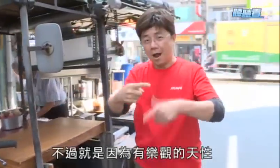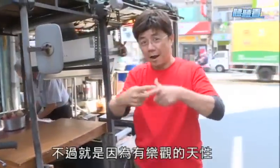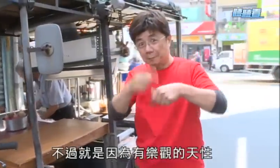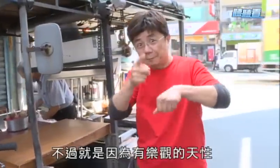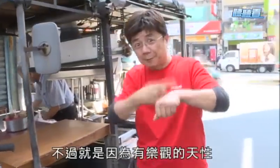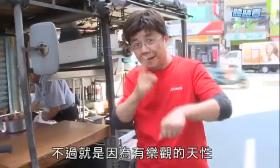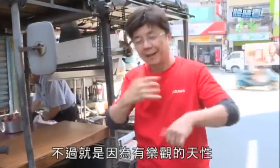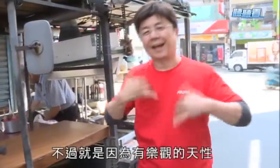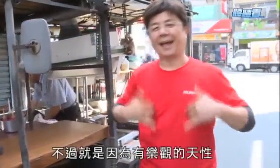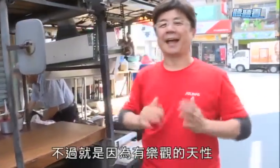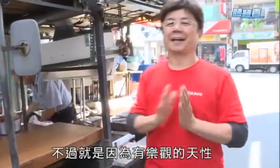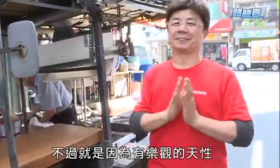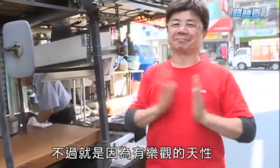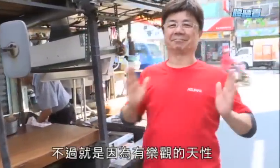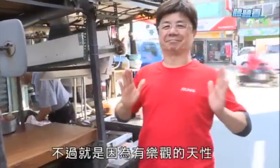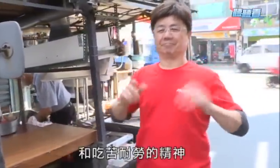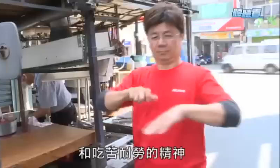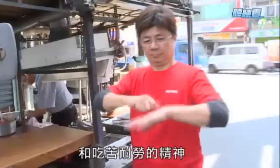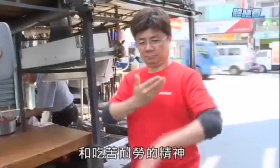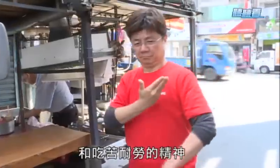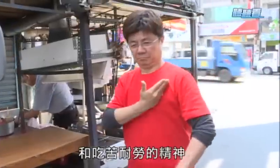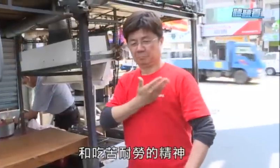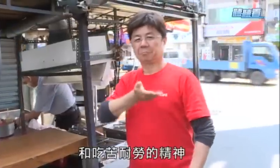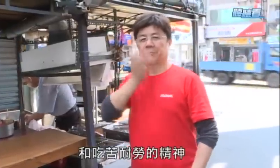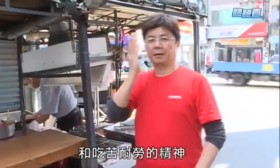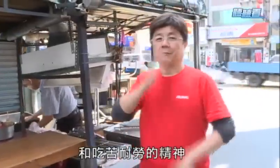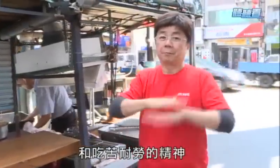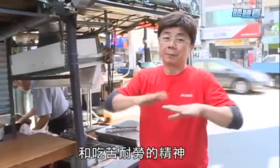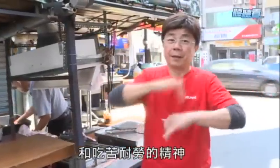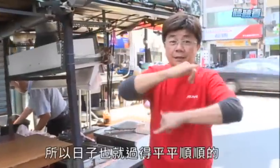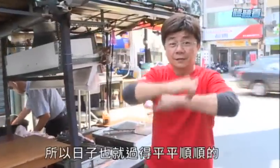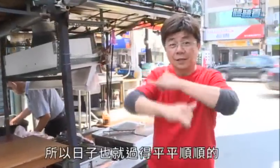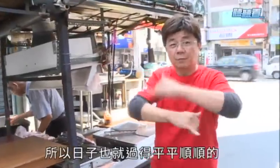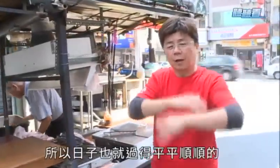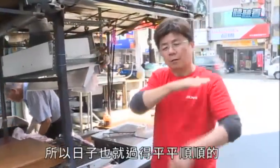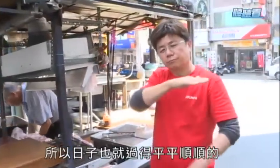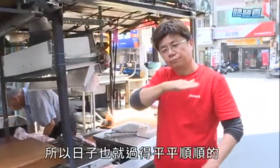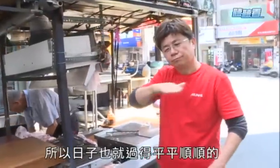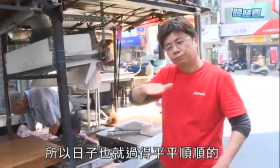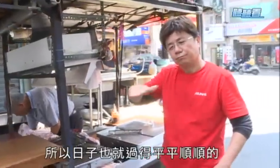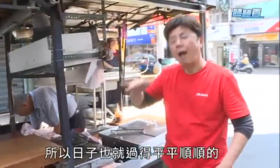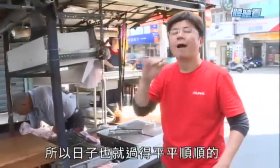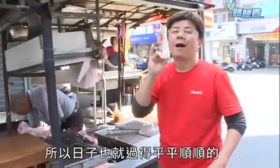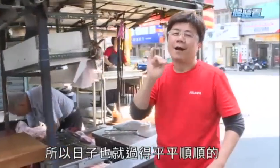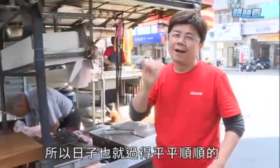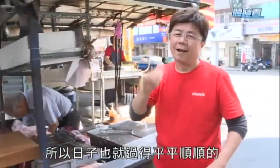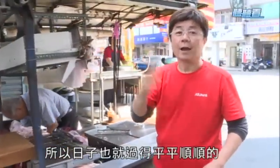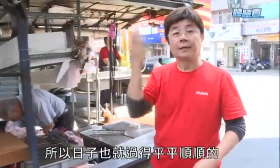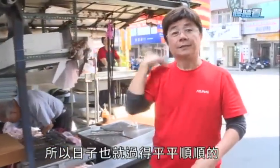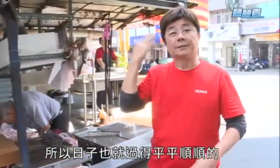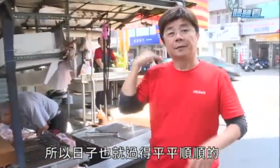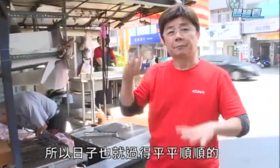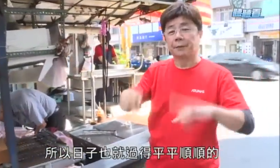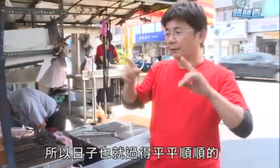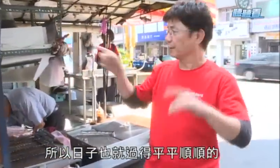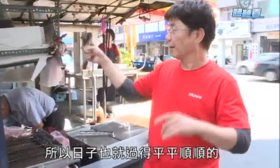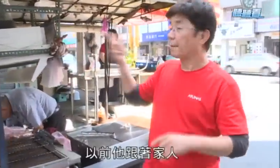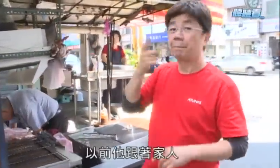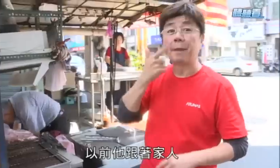是因为有乐观的天性，和吃苦耐劳的精神。所以呢，日子也就过得平平顺顺的。以前